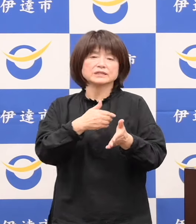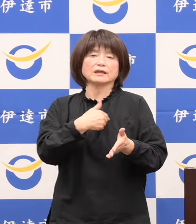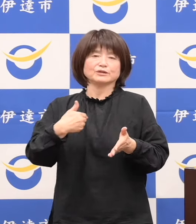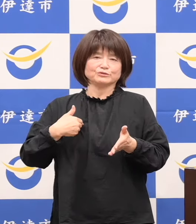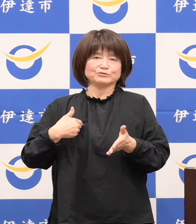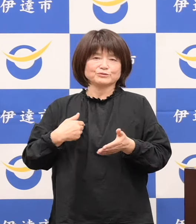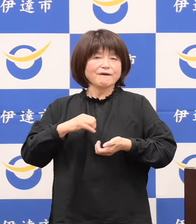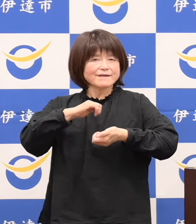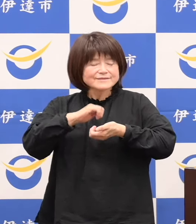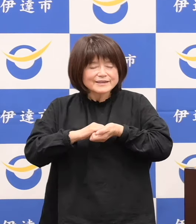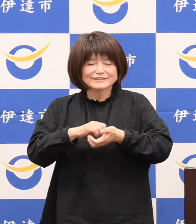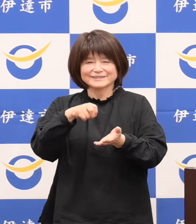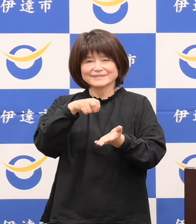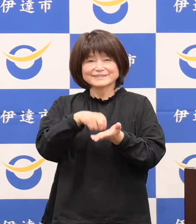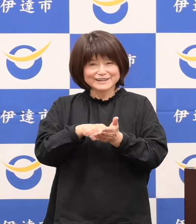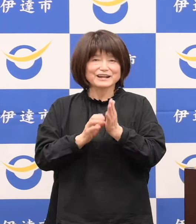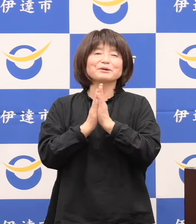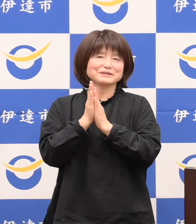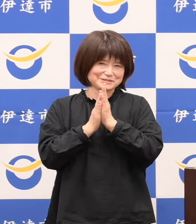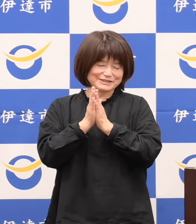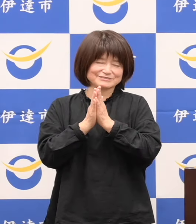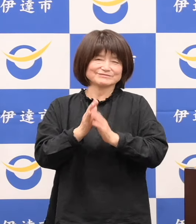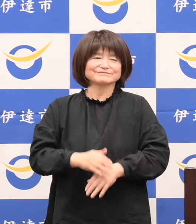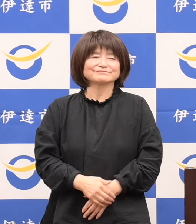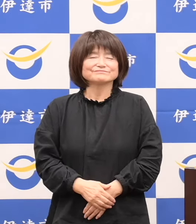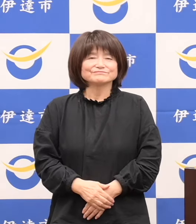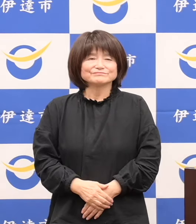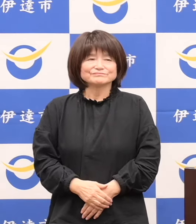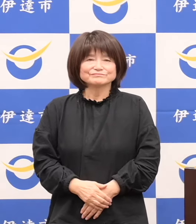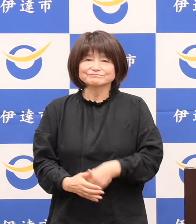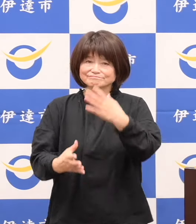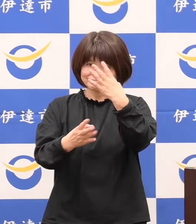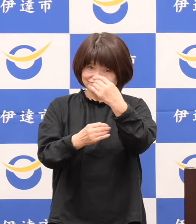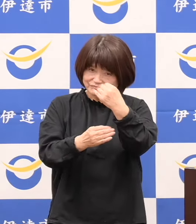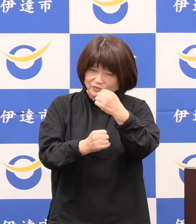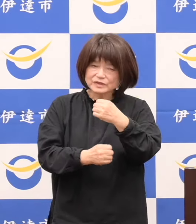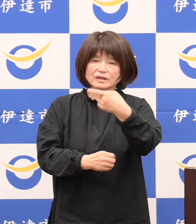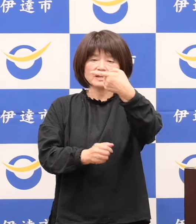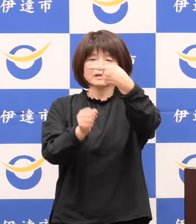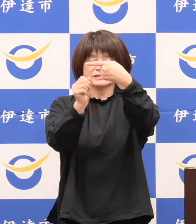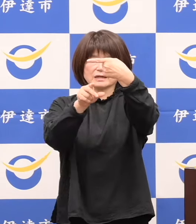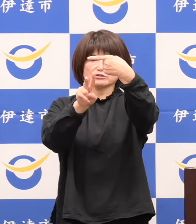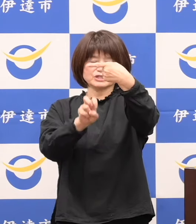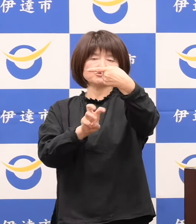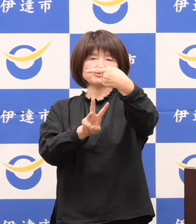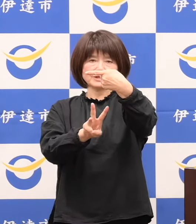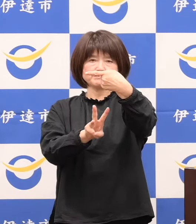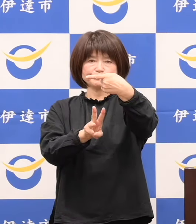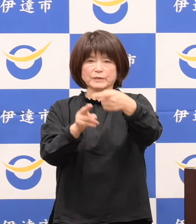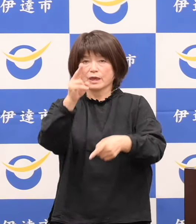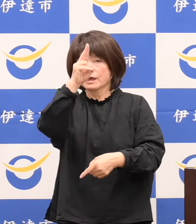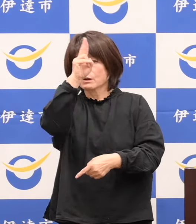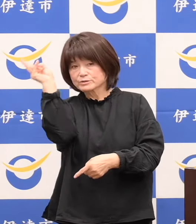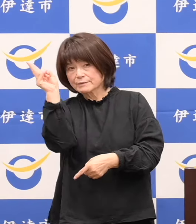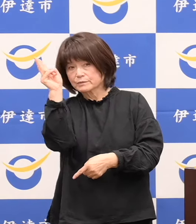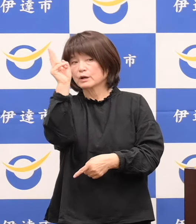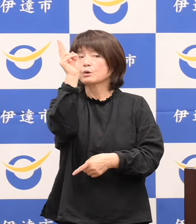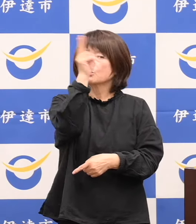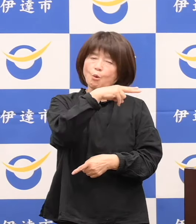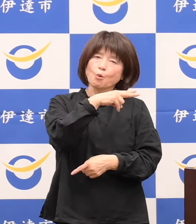ひご参加をいただきたいと思います。日時が1月の23日午前の部と午後の部